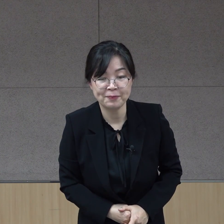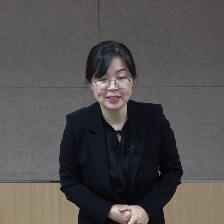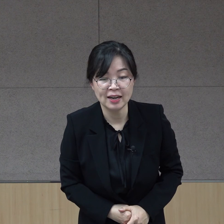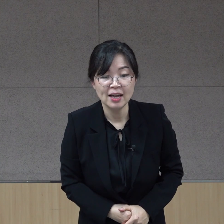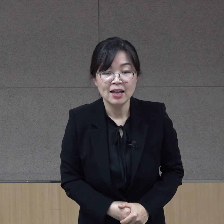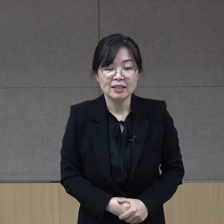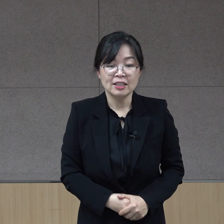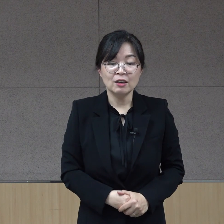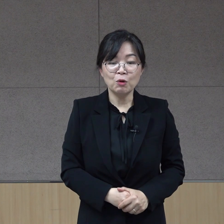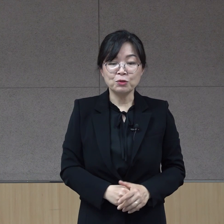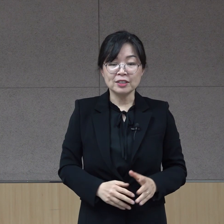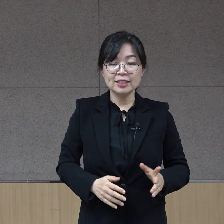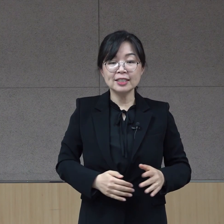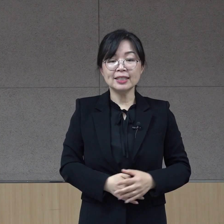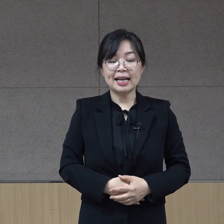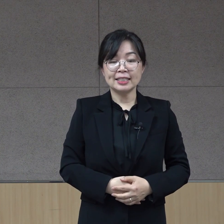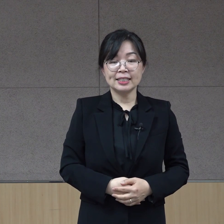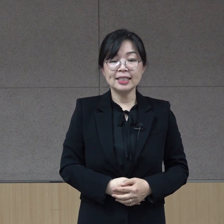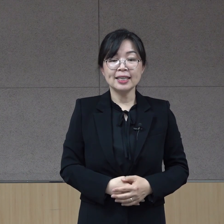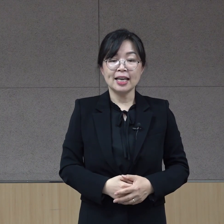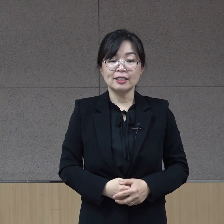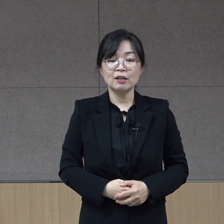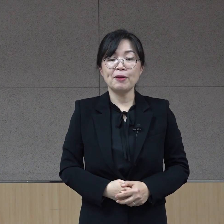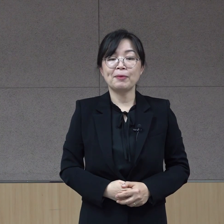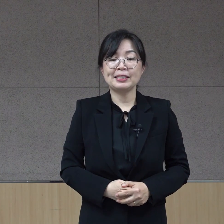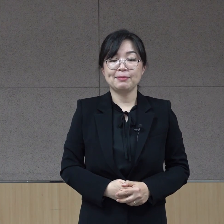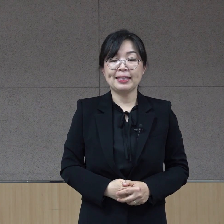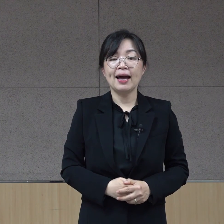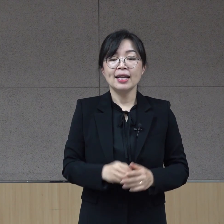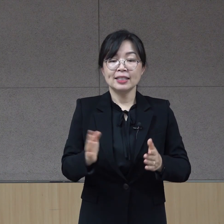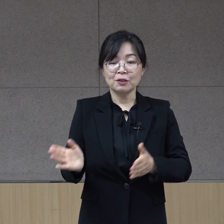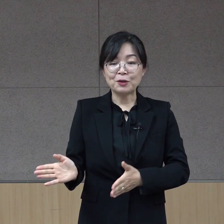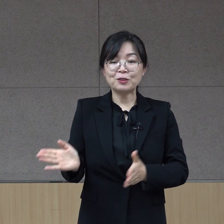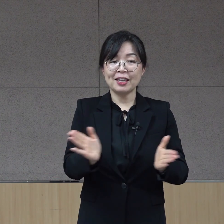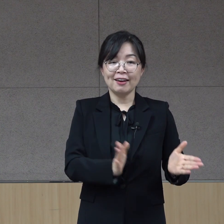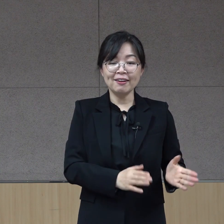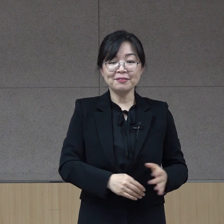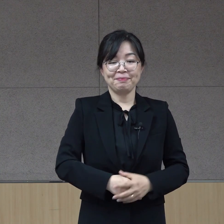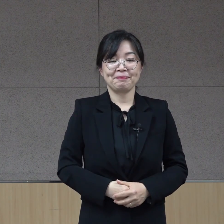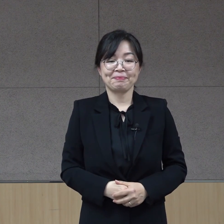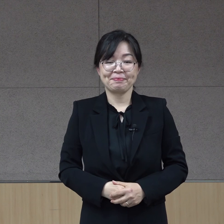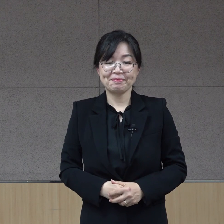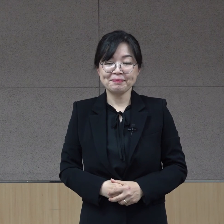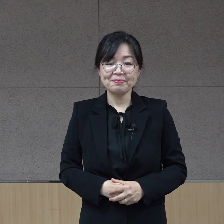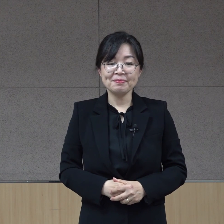자, 그래서 오늘은 날씨, 계절을 배워봤습니다. 자, 넘겨주세요.